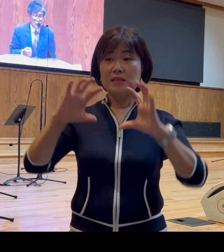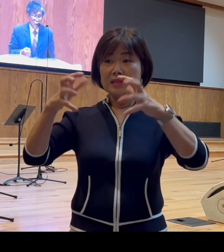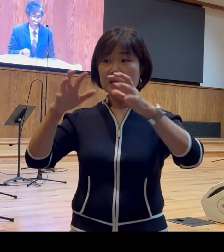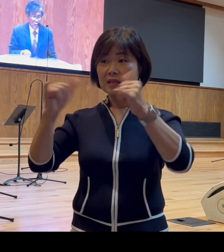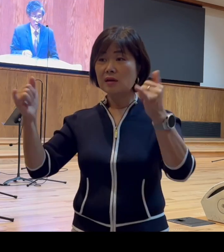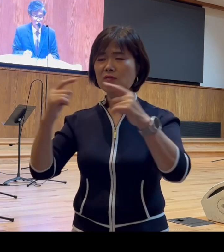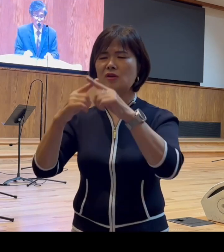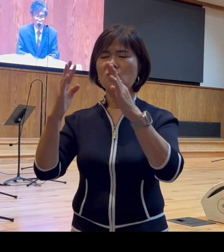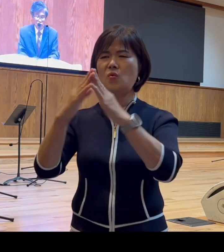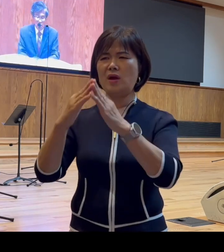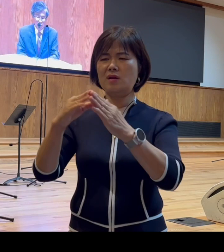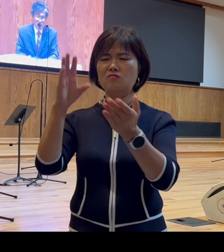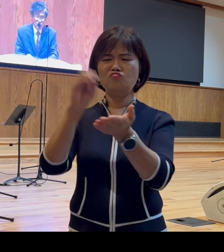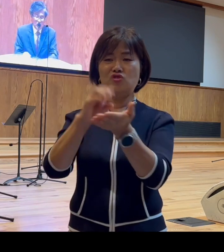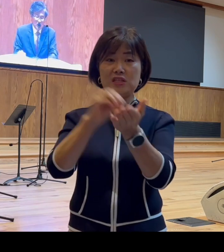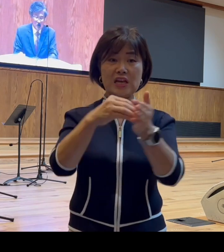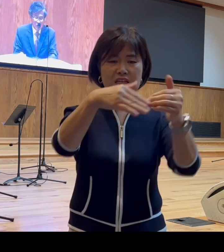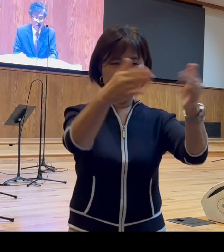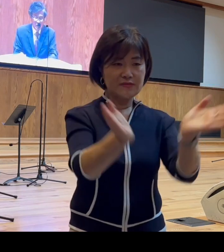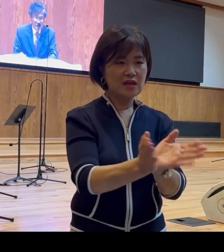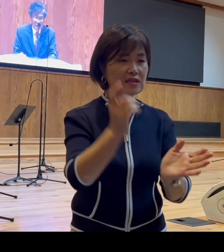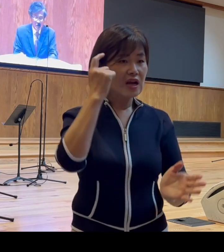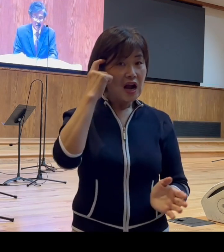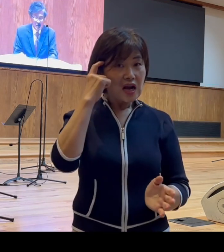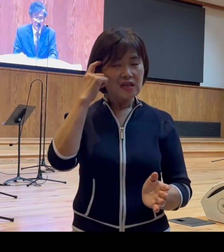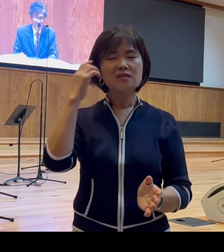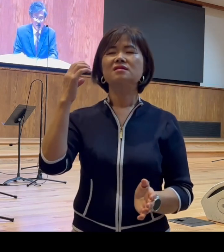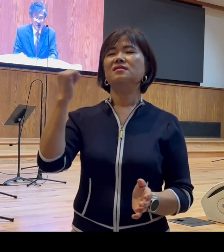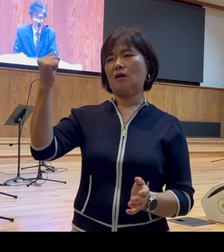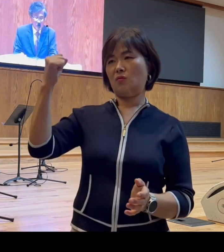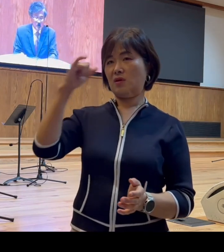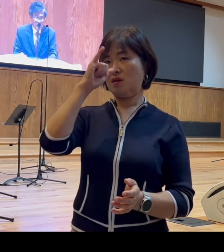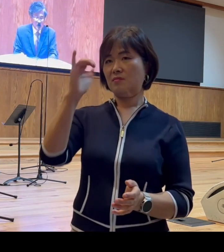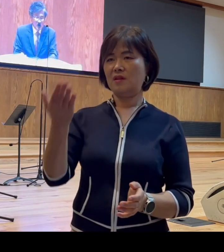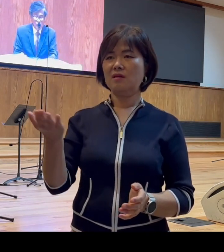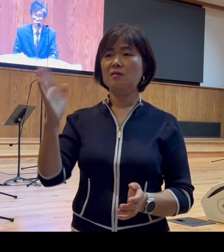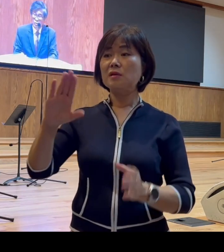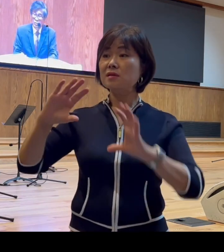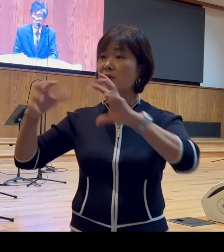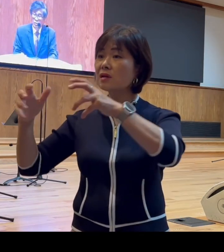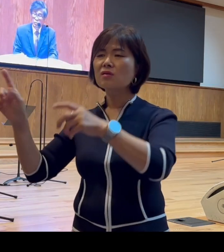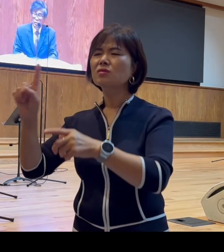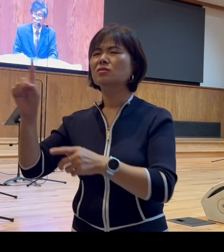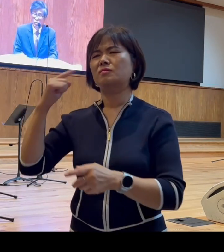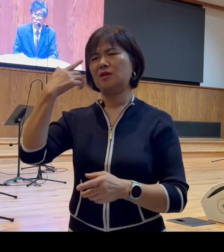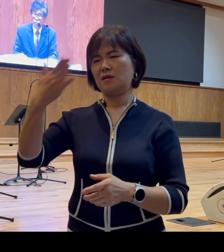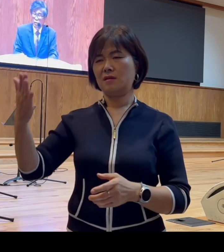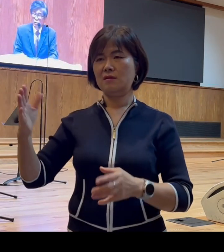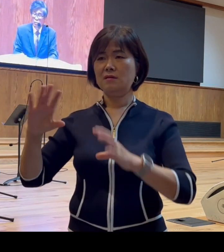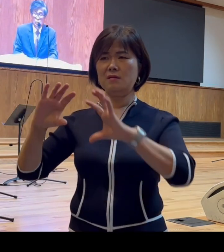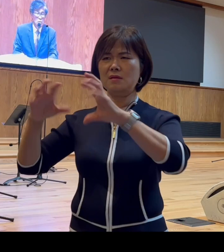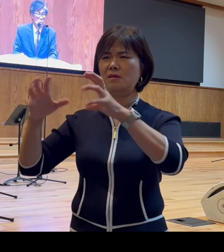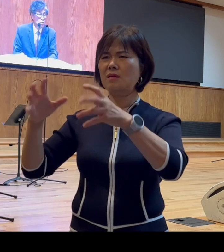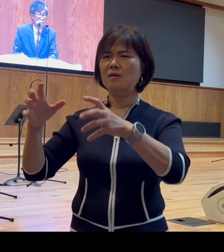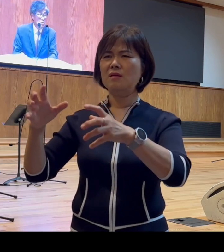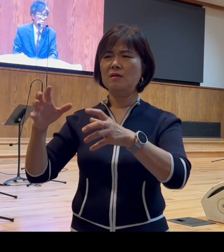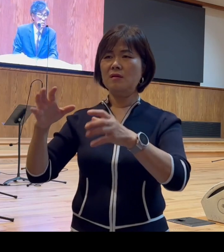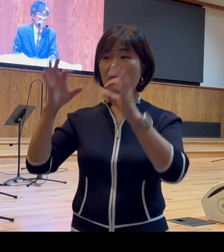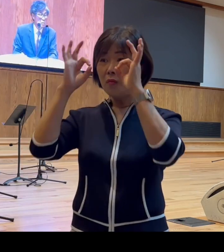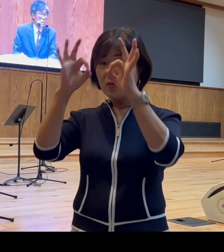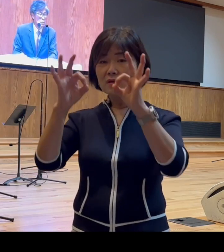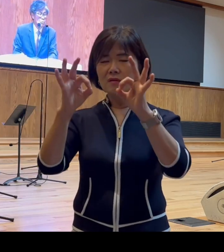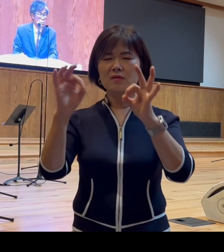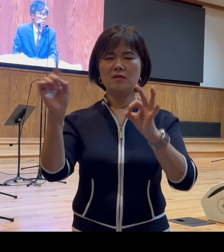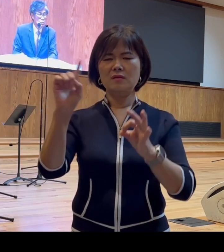세상 사람들이 교회를 심지어 문제 집단으로 생각하는 경향이 있는데 그러면 세상은 어때요? 여러분 세상은 어떻습니까? 여러분 세상 보시기에